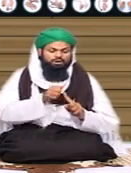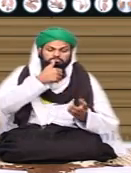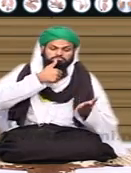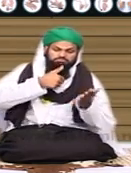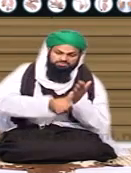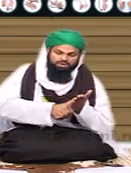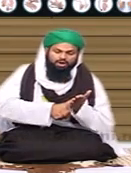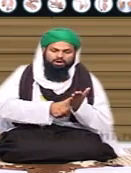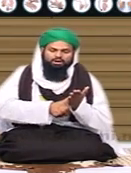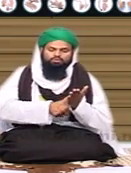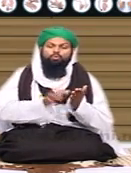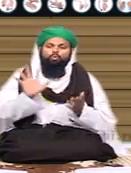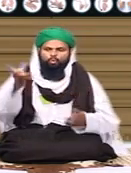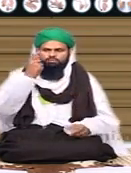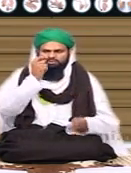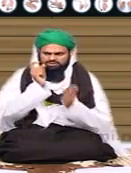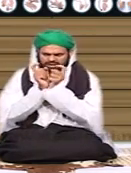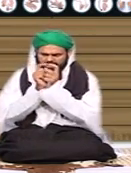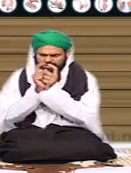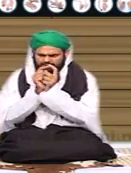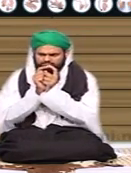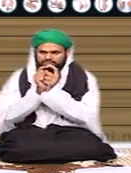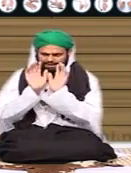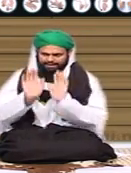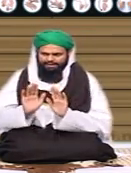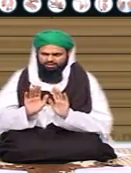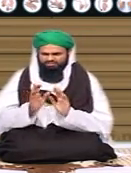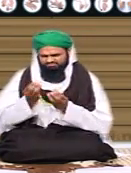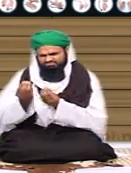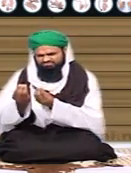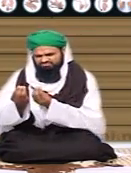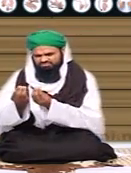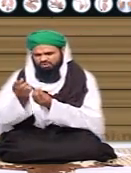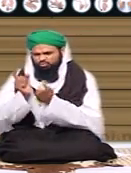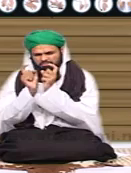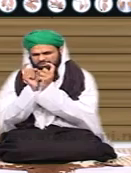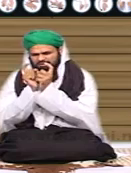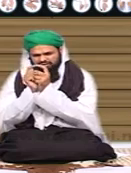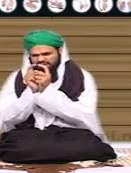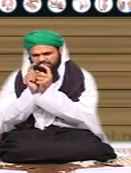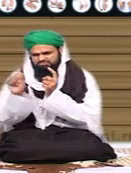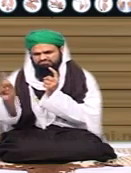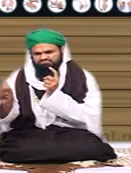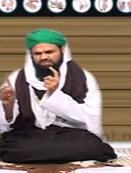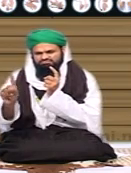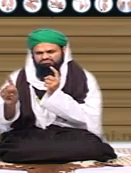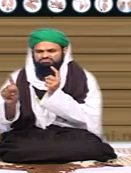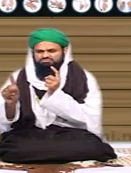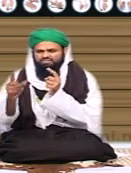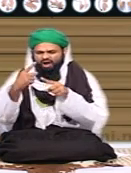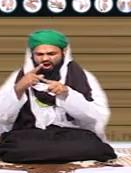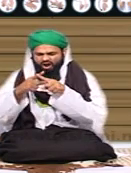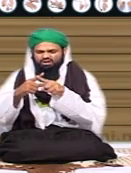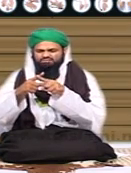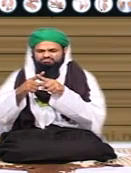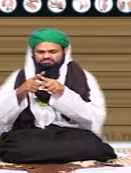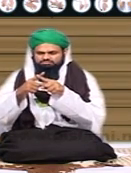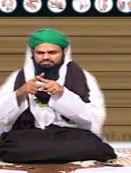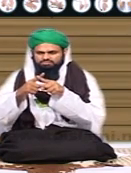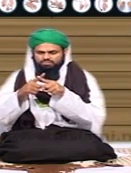اس قدر جہالت ہے کہ اگر کوئی غیبت کرنے والے سے درخواست کر دے نا کہ بھائی آپ